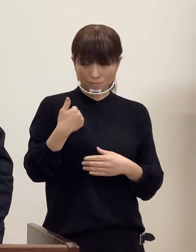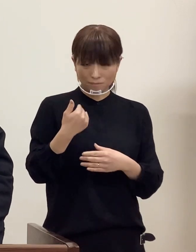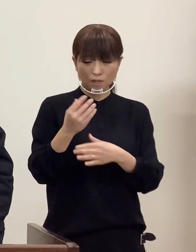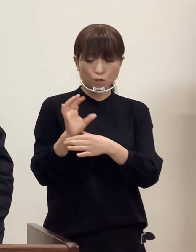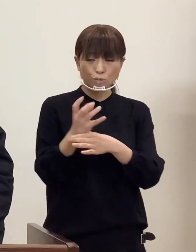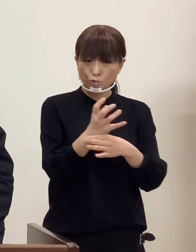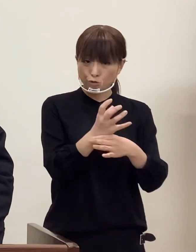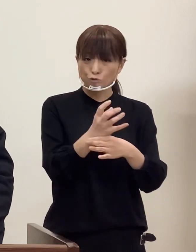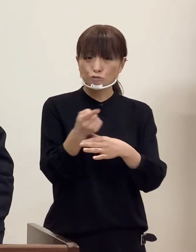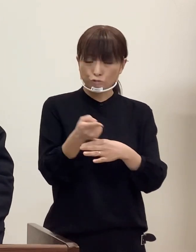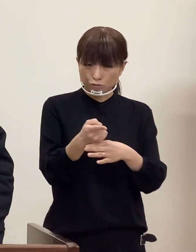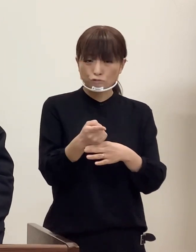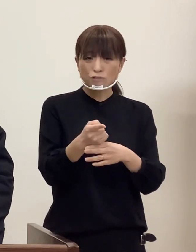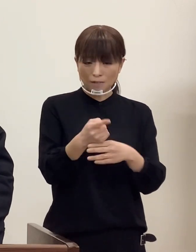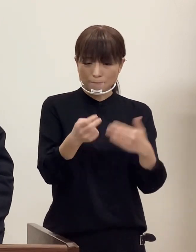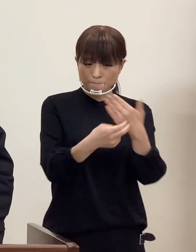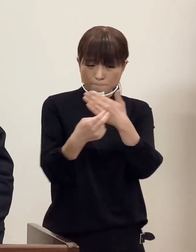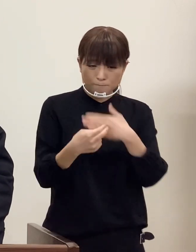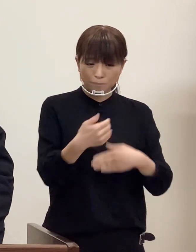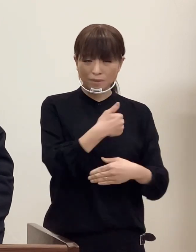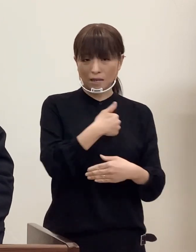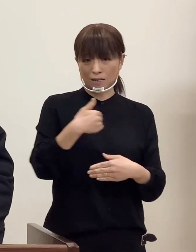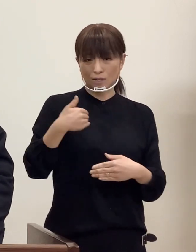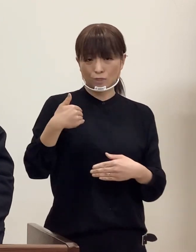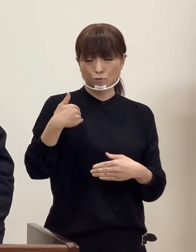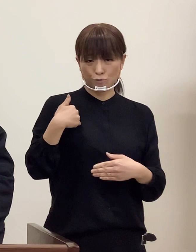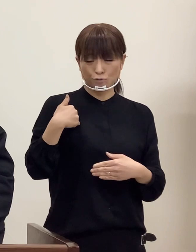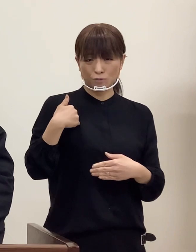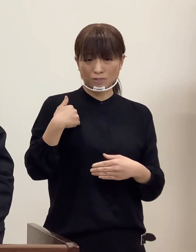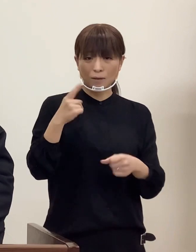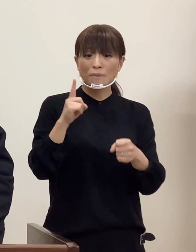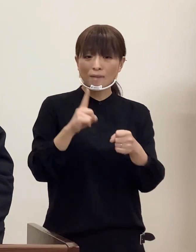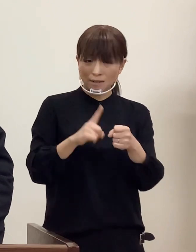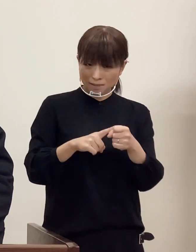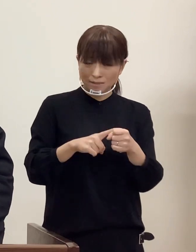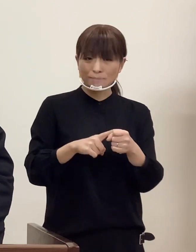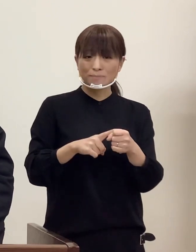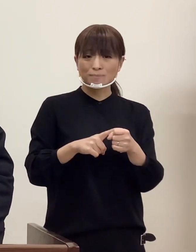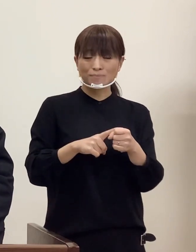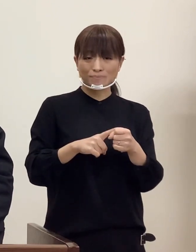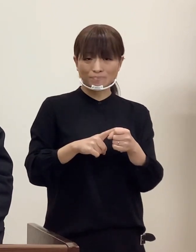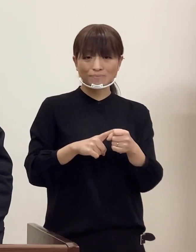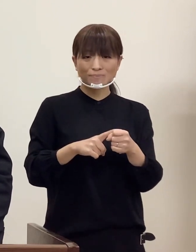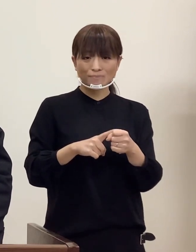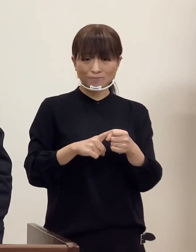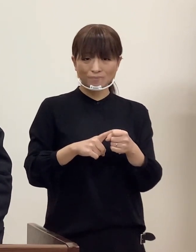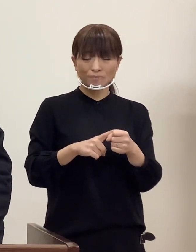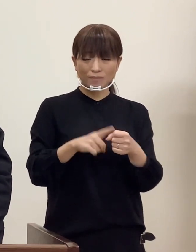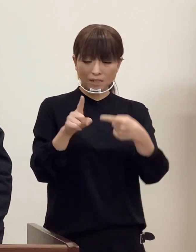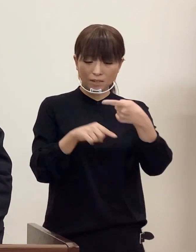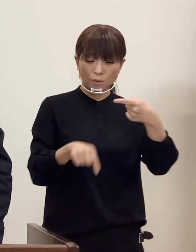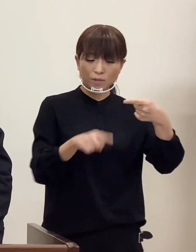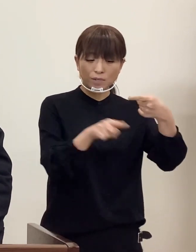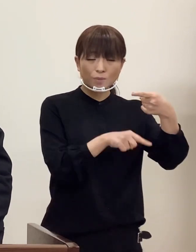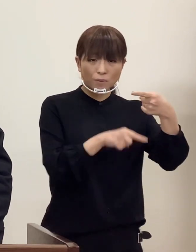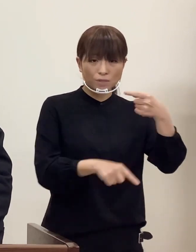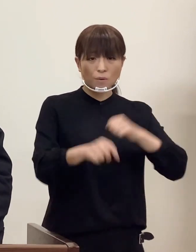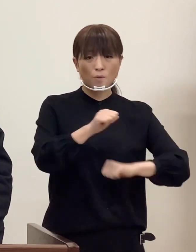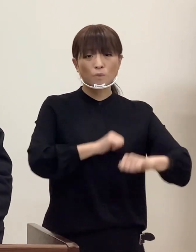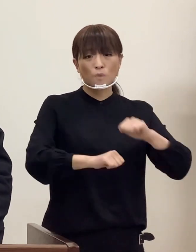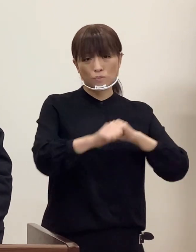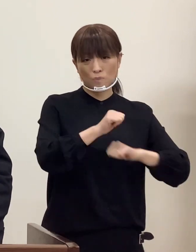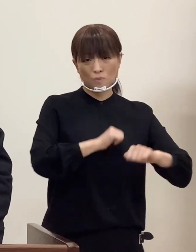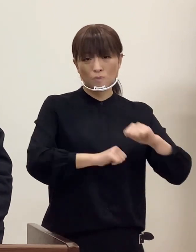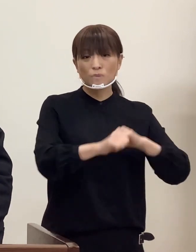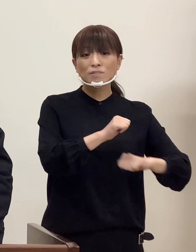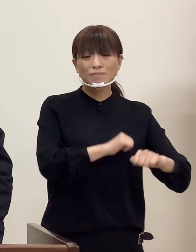が、を要する方の診療が妨げないように、一人一人の行動の積み重ねにより